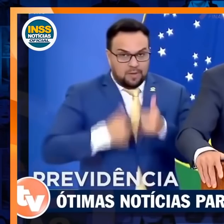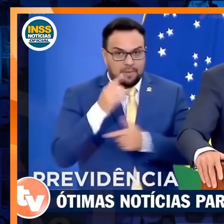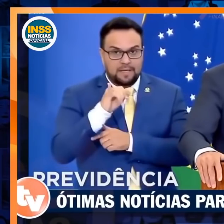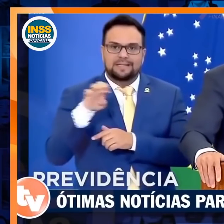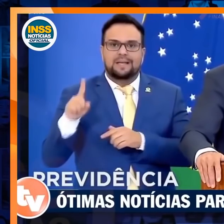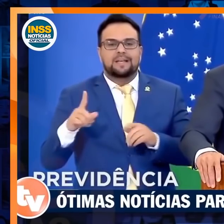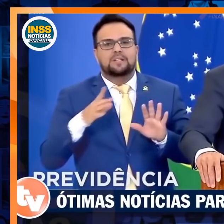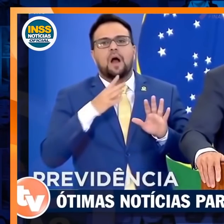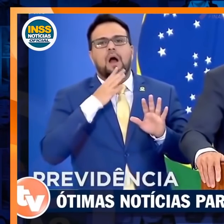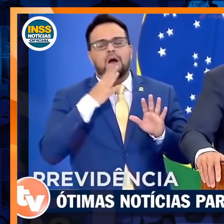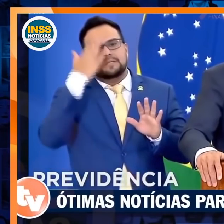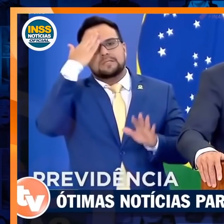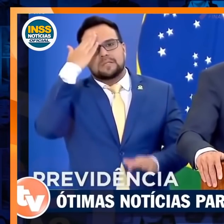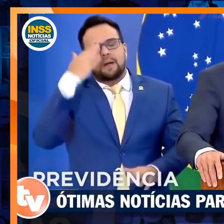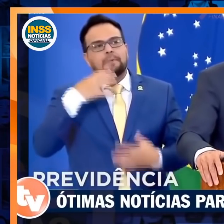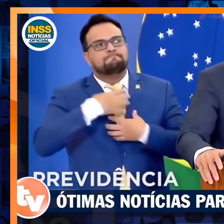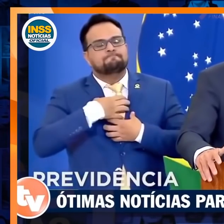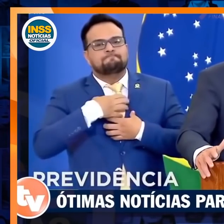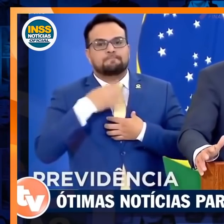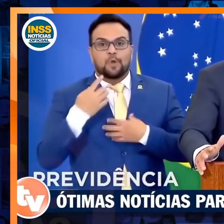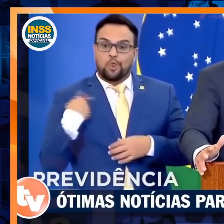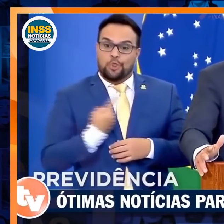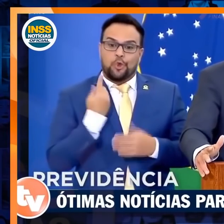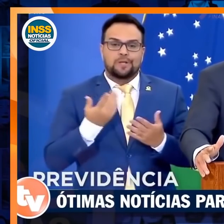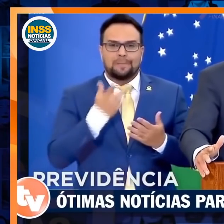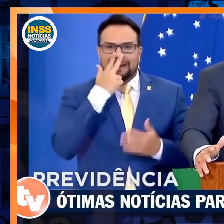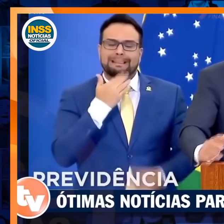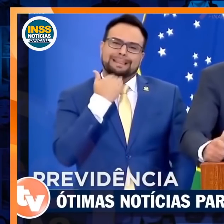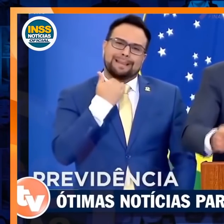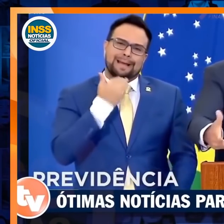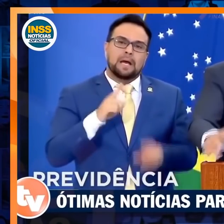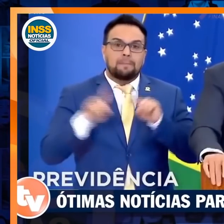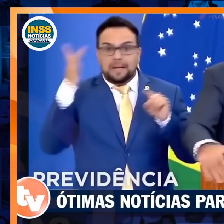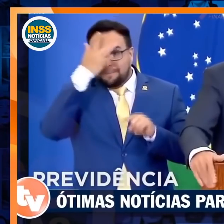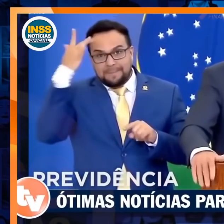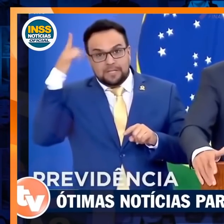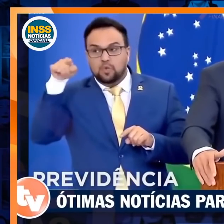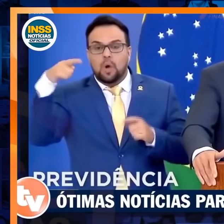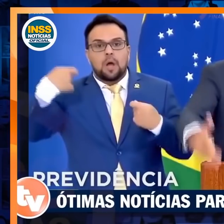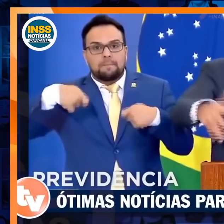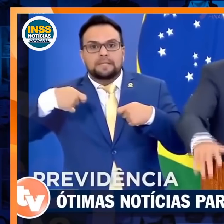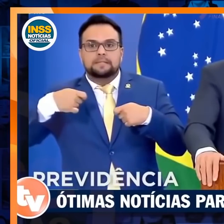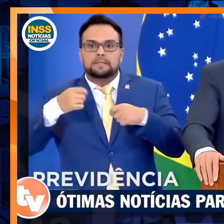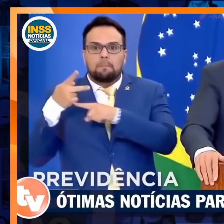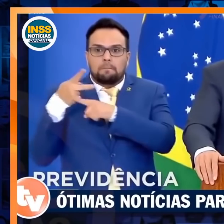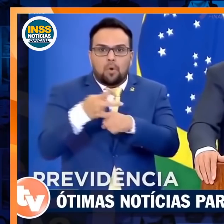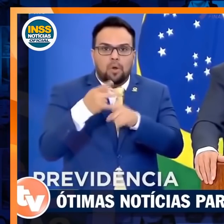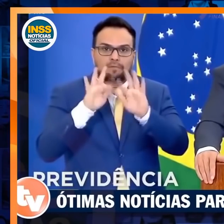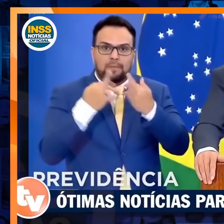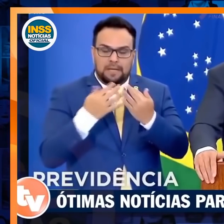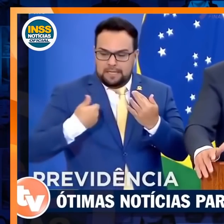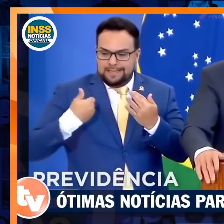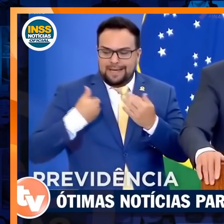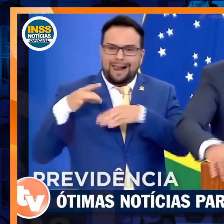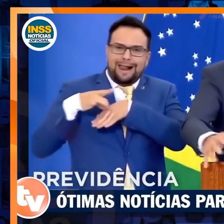tiveram essa visão então para nós pode não ser nada mas para quem tem que botar um parente com essa idade muitas